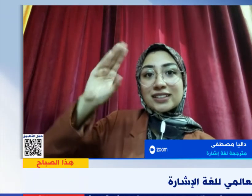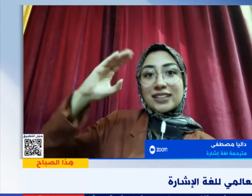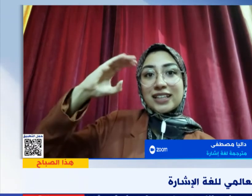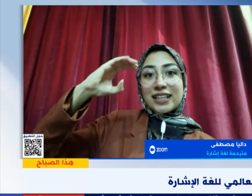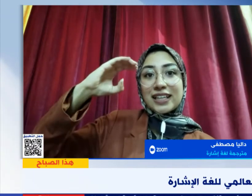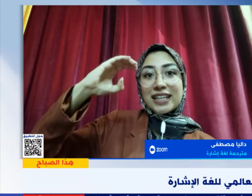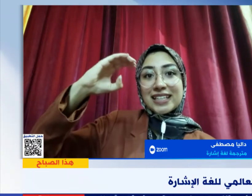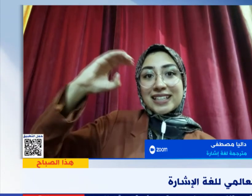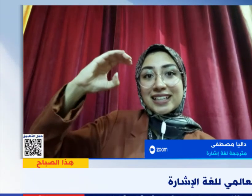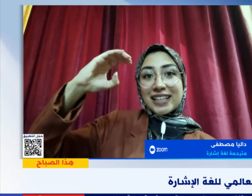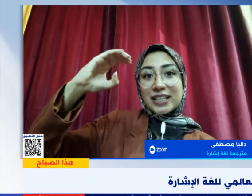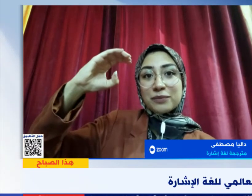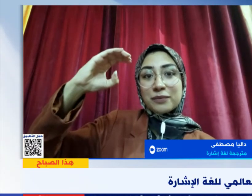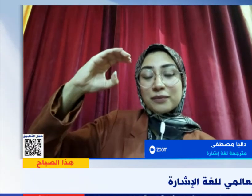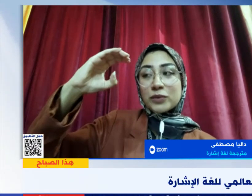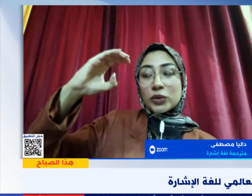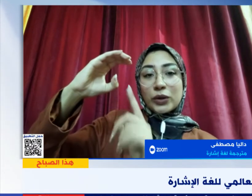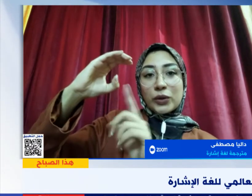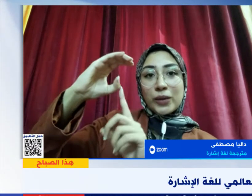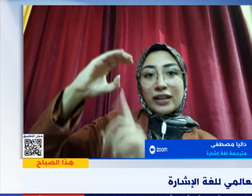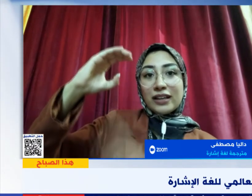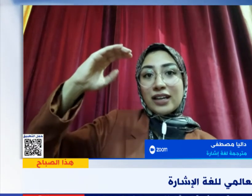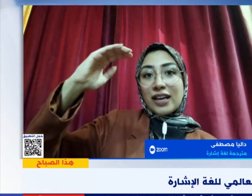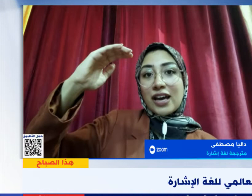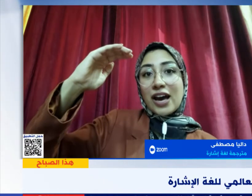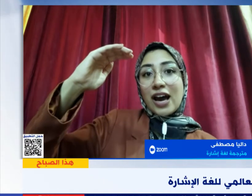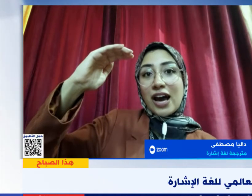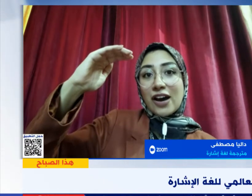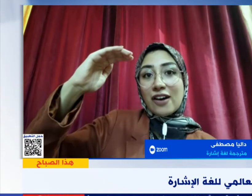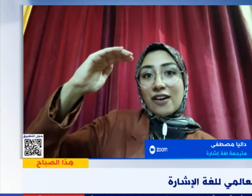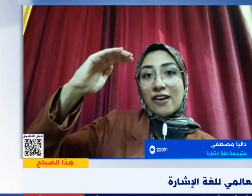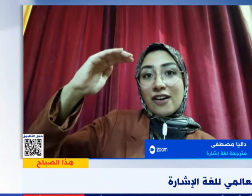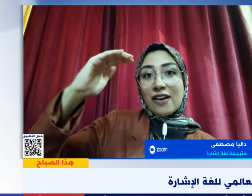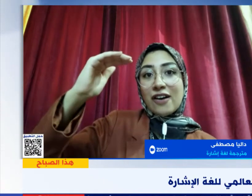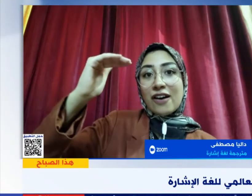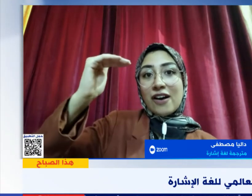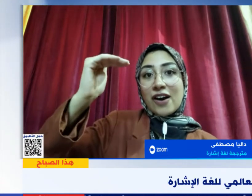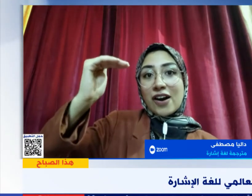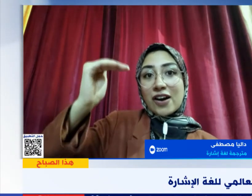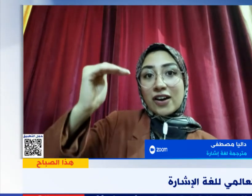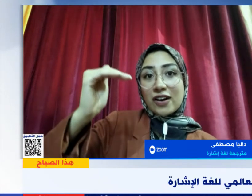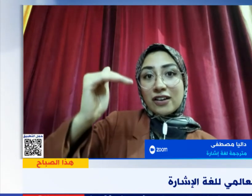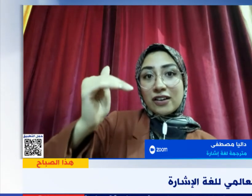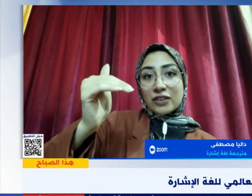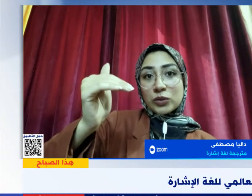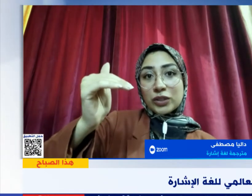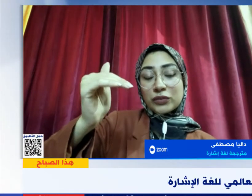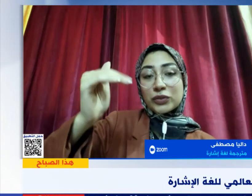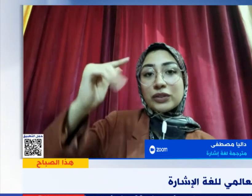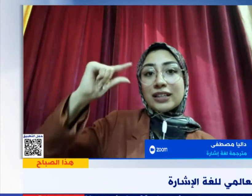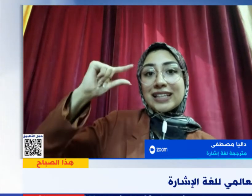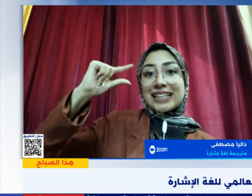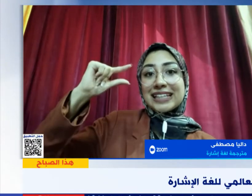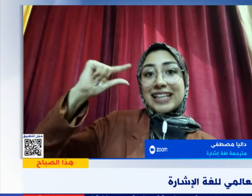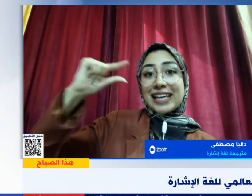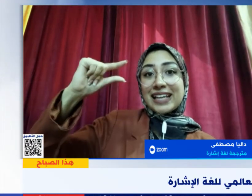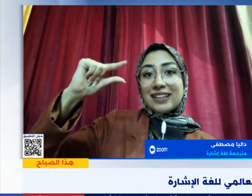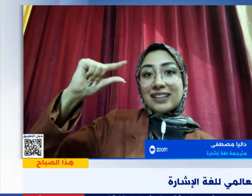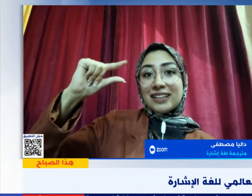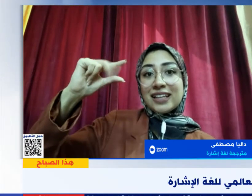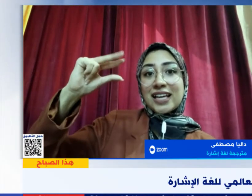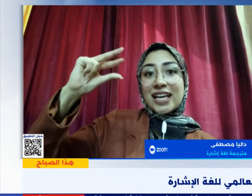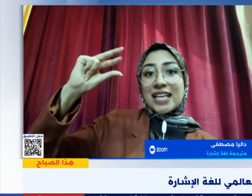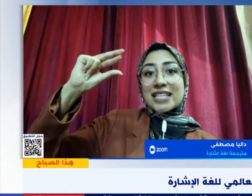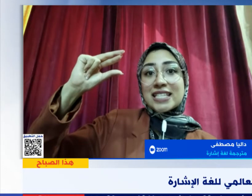نقط، جيم نقطة جوه، تمام، ح خ نقطة فوق،